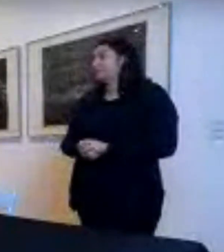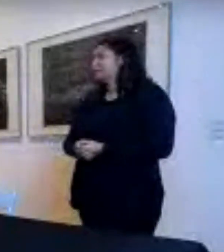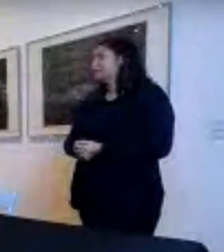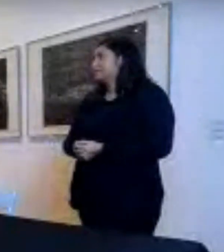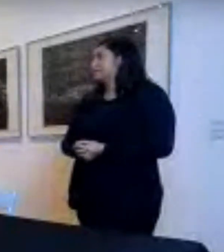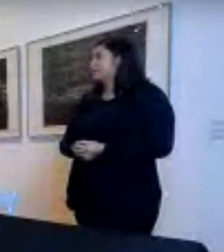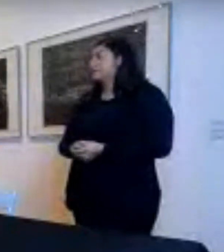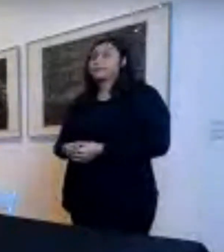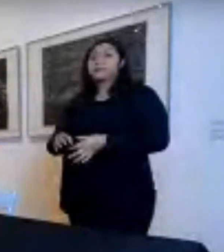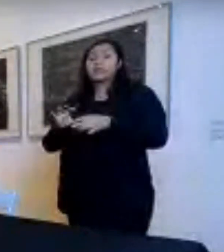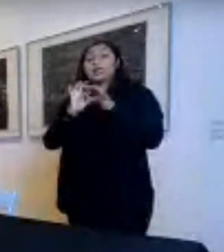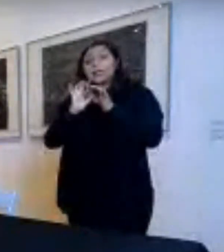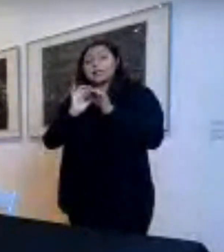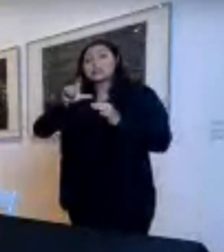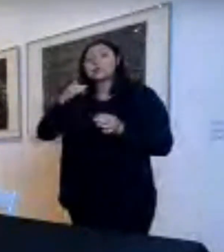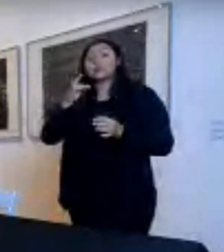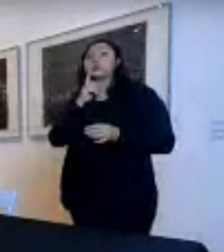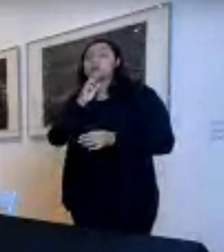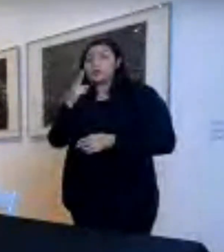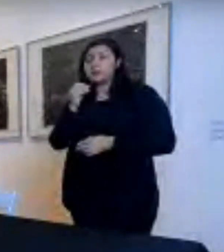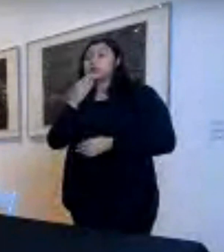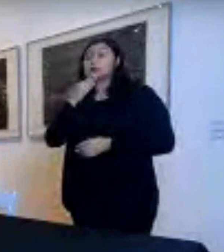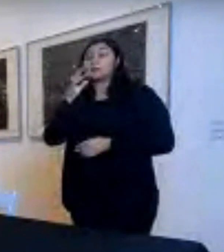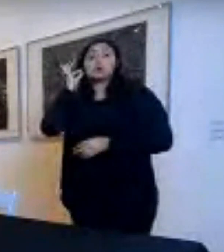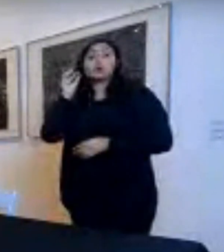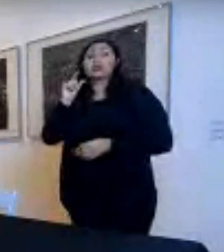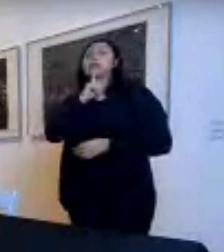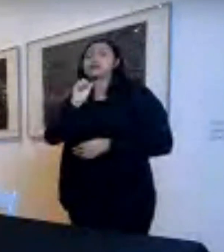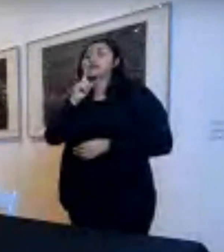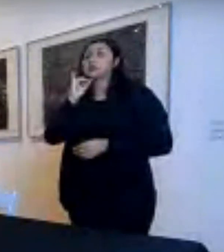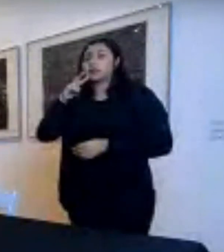Bueno, le agradecemos a Gustavo y a Tatiana por habernos enviado este video.